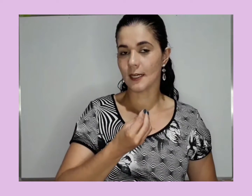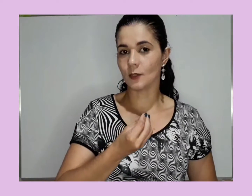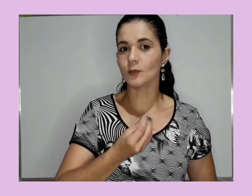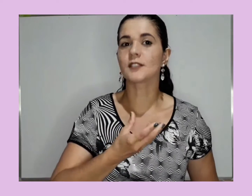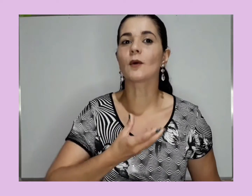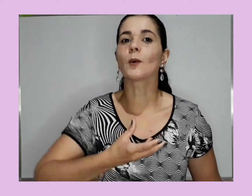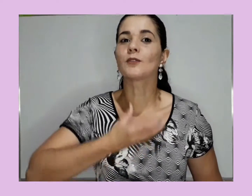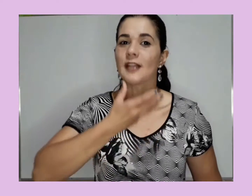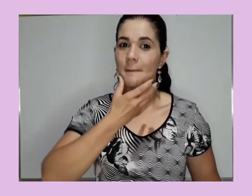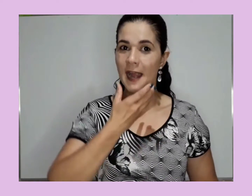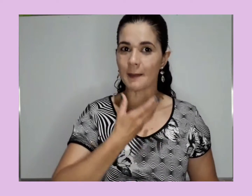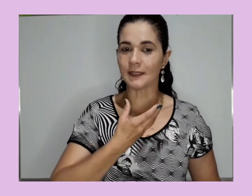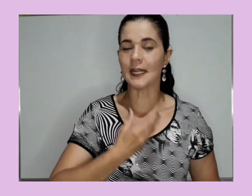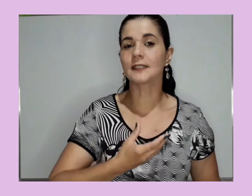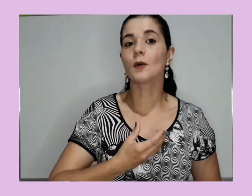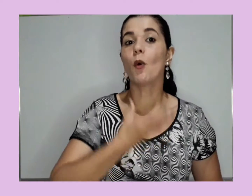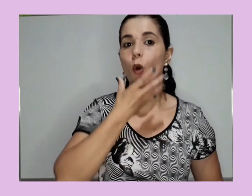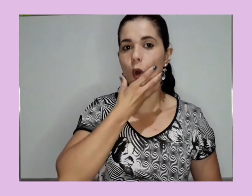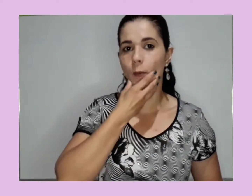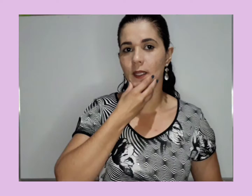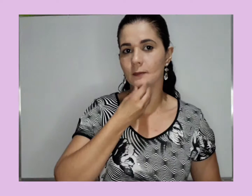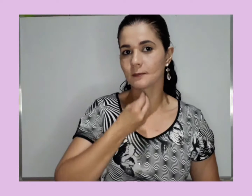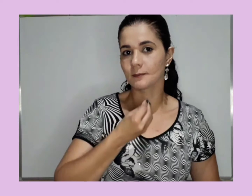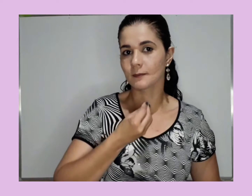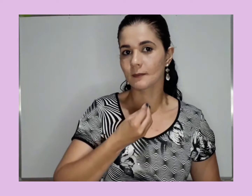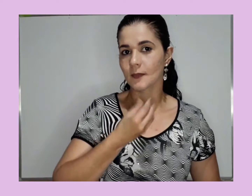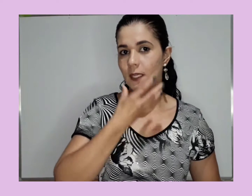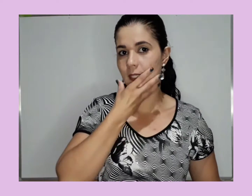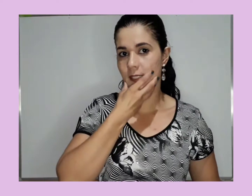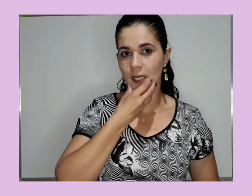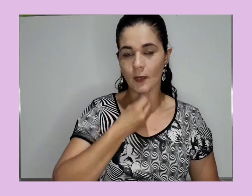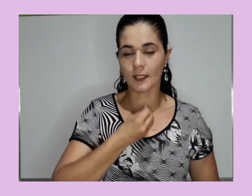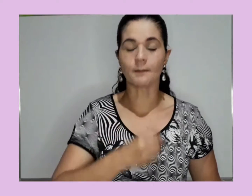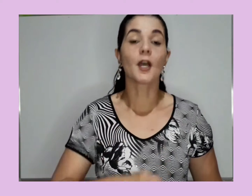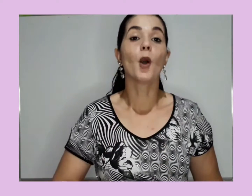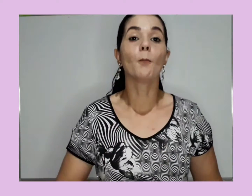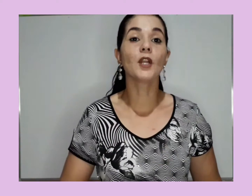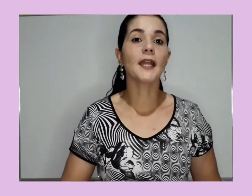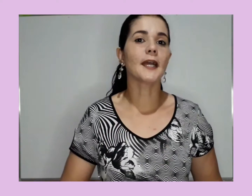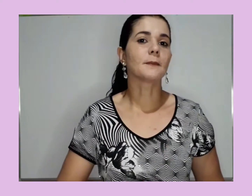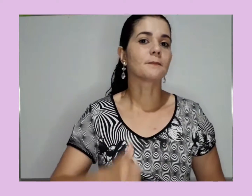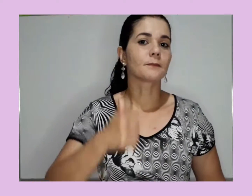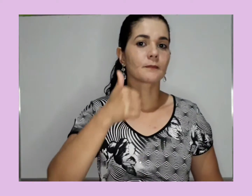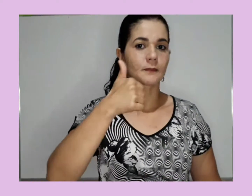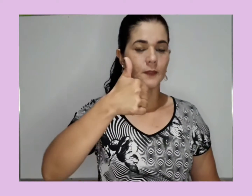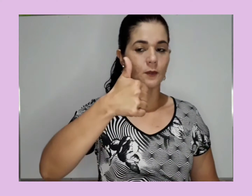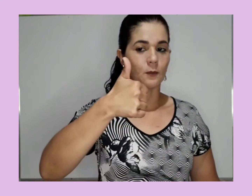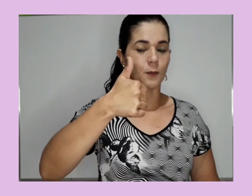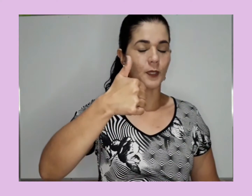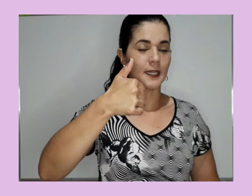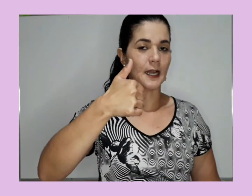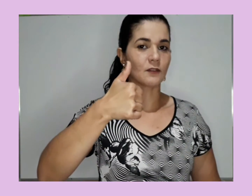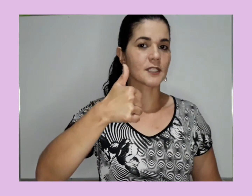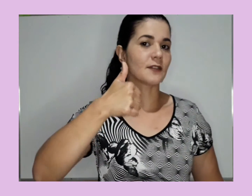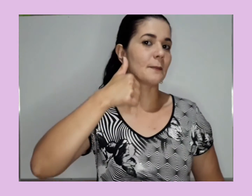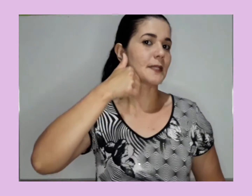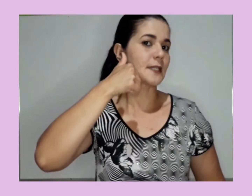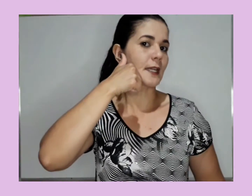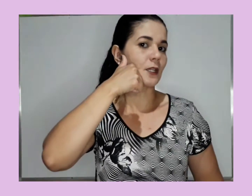Certo? O sinal da barba, tá? Então, homem. Esse sinal aqui. Mulher. Polegar, você vai passar aqui no